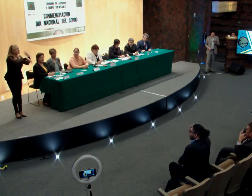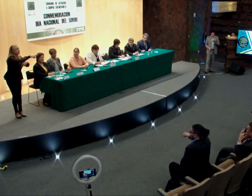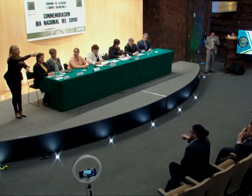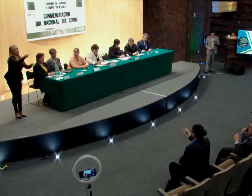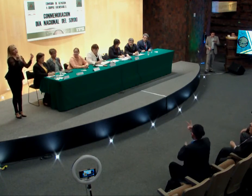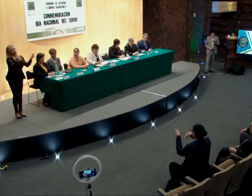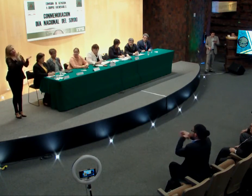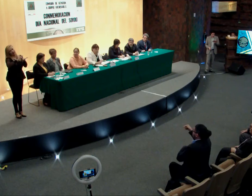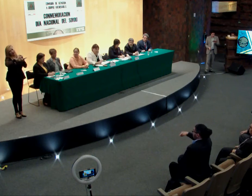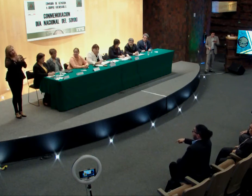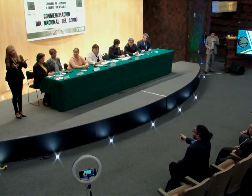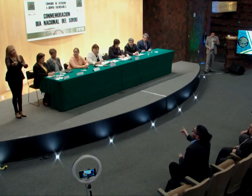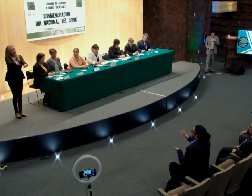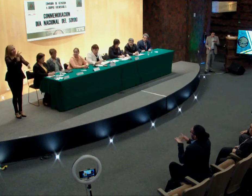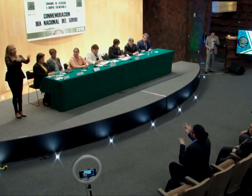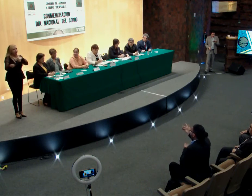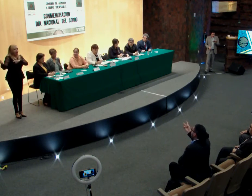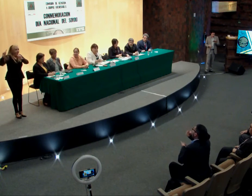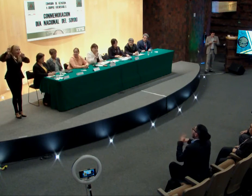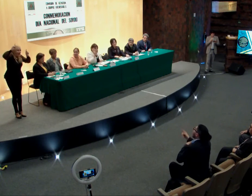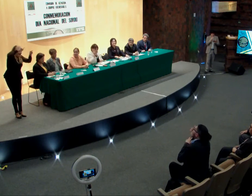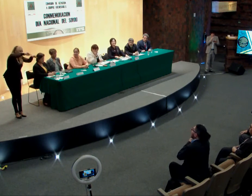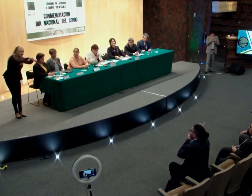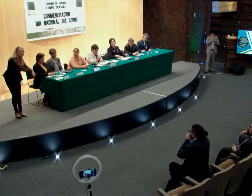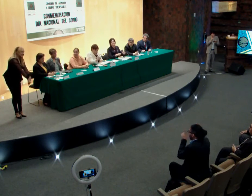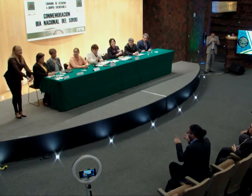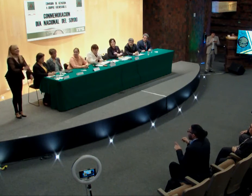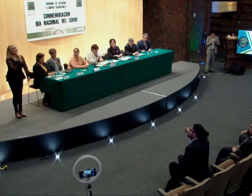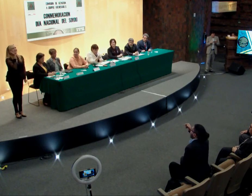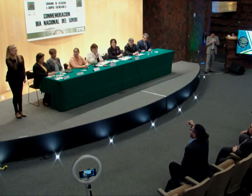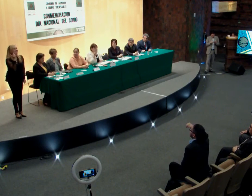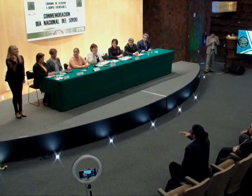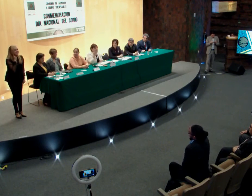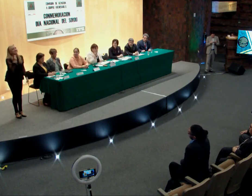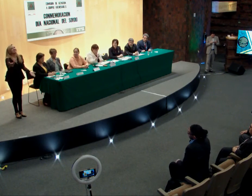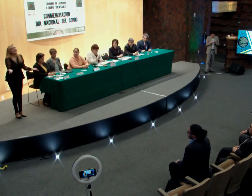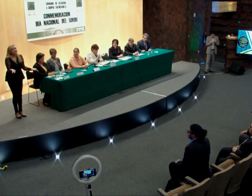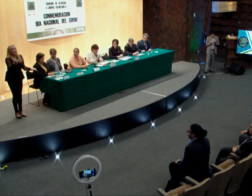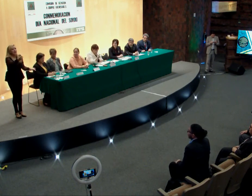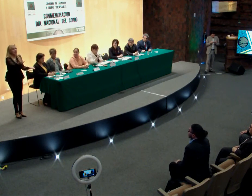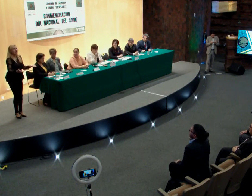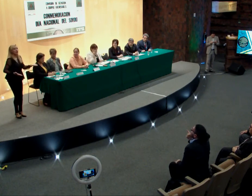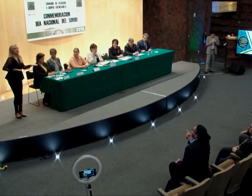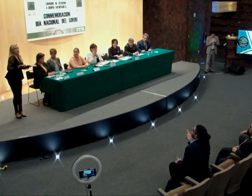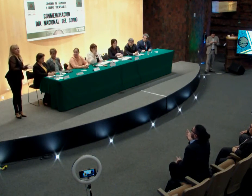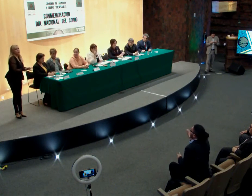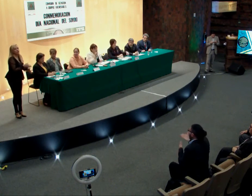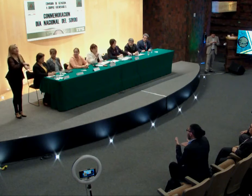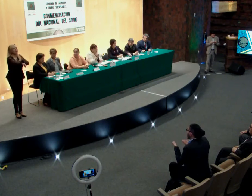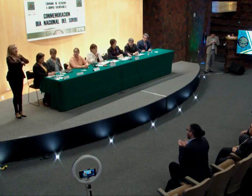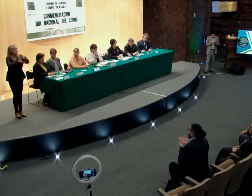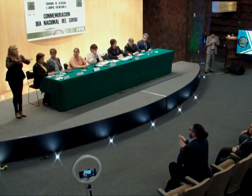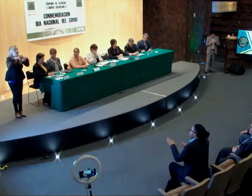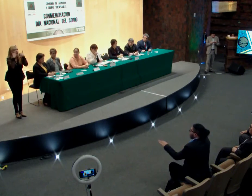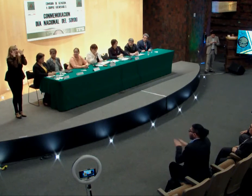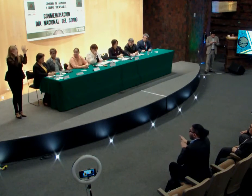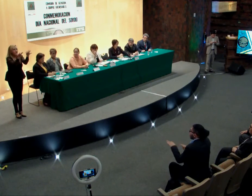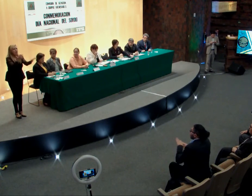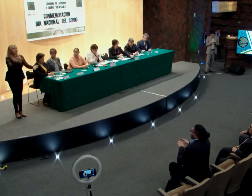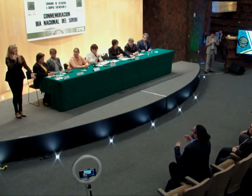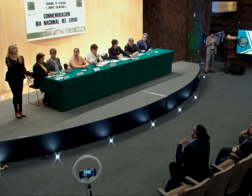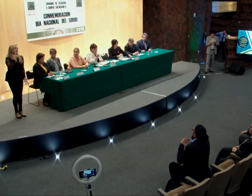hasta la Cámara de Diputados a ofrecer su trabajo y esfuerzo por el ideal de